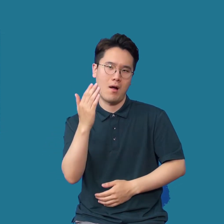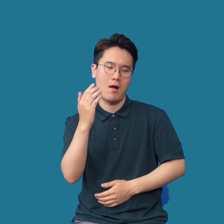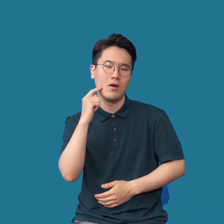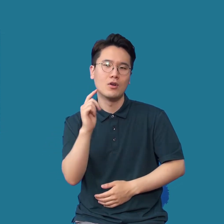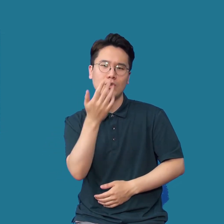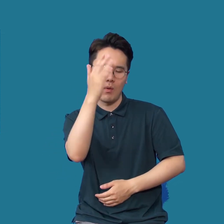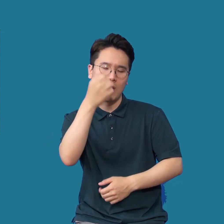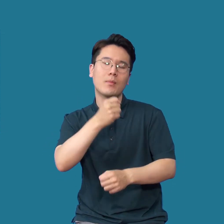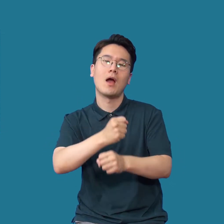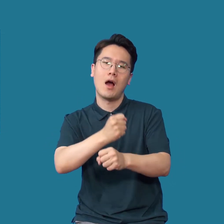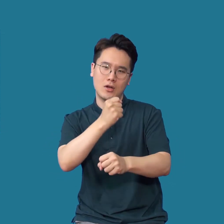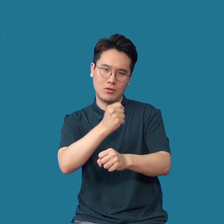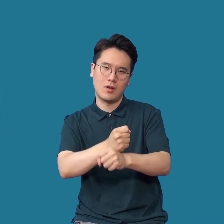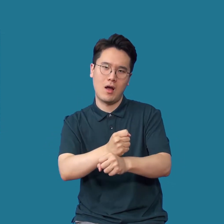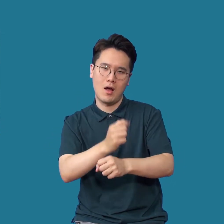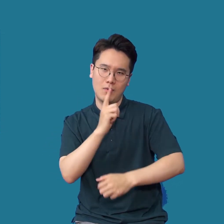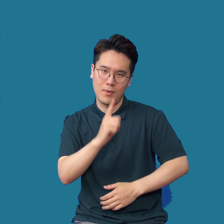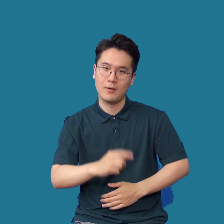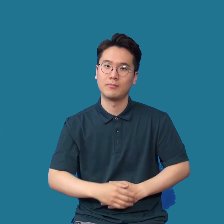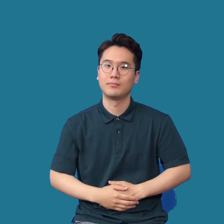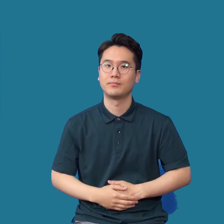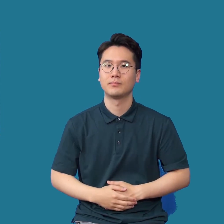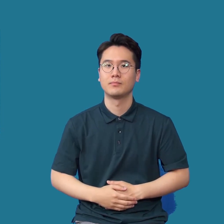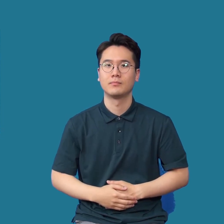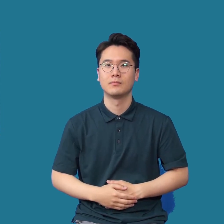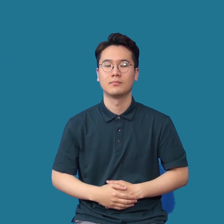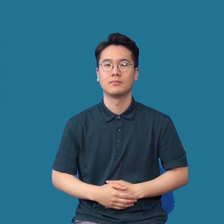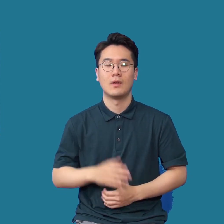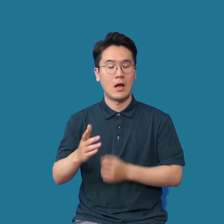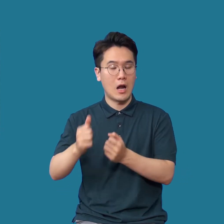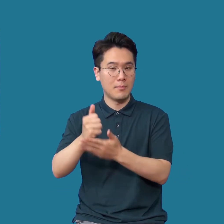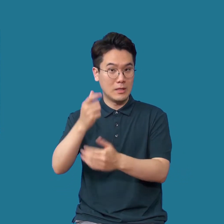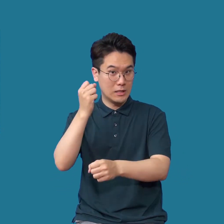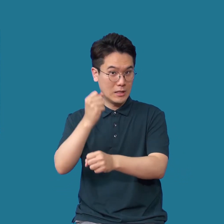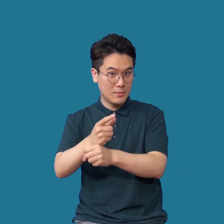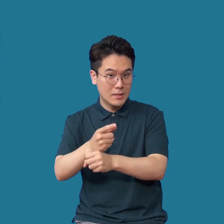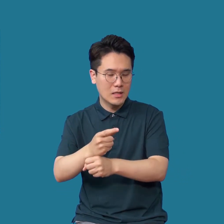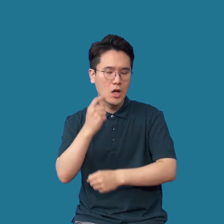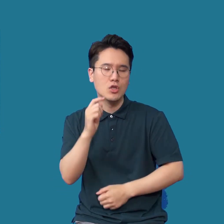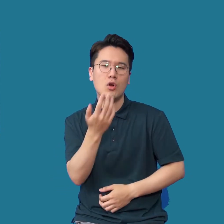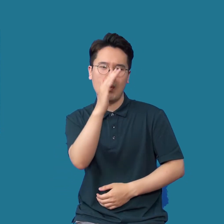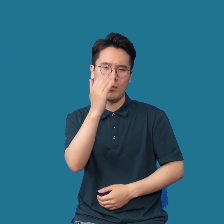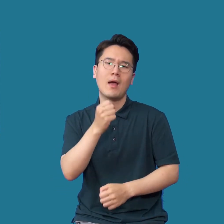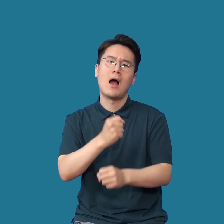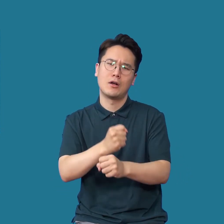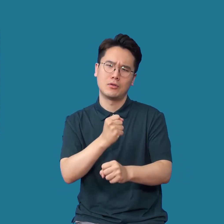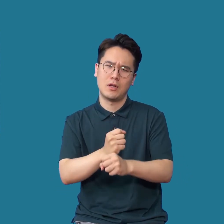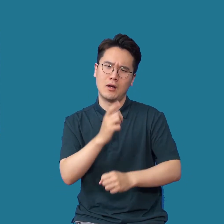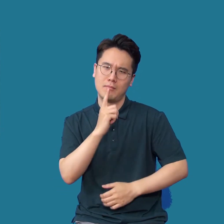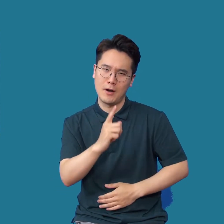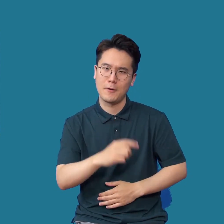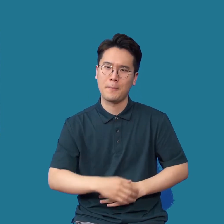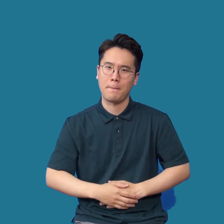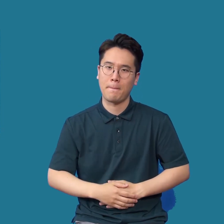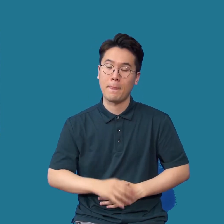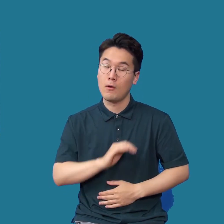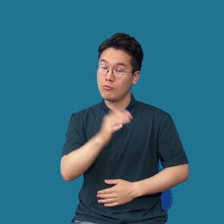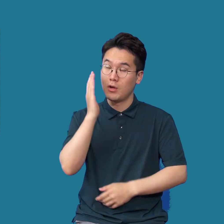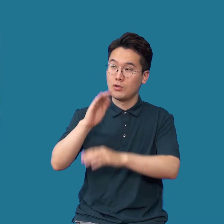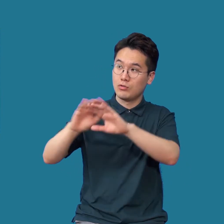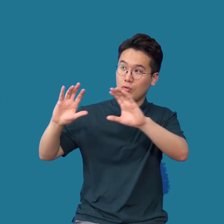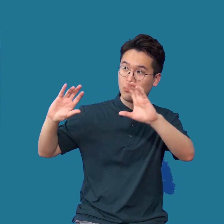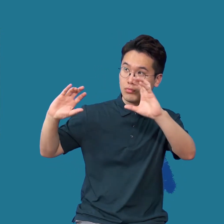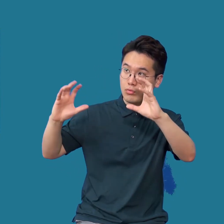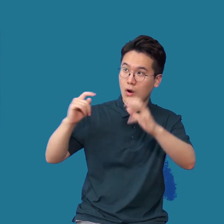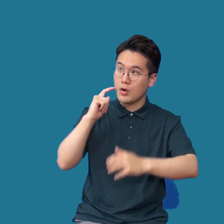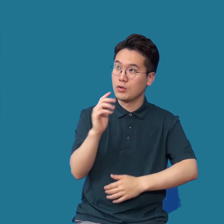하고 과거형으로 말합니다. 우리가 천국 들어가서 영화롭게 되는 것은 미래에 이루어질 일인데,